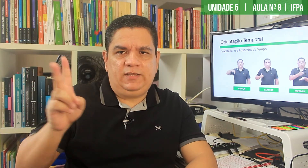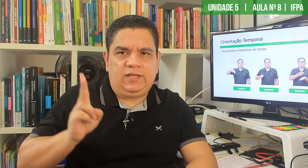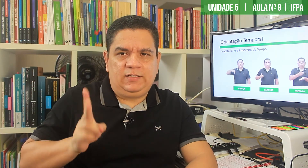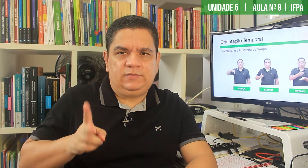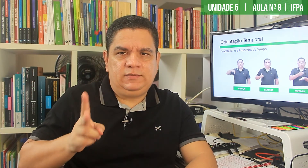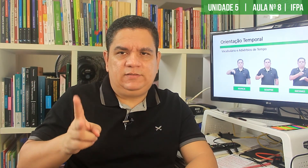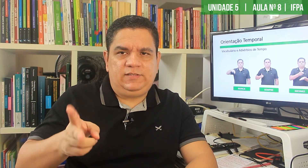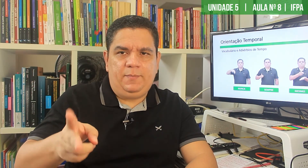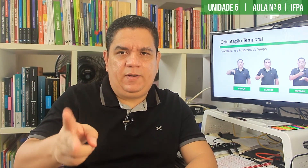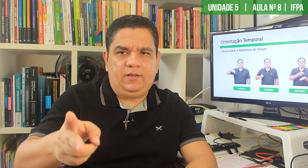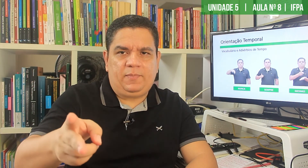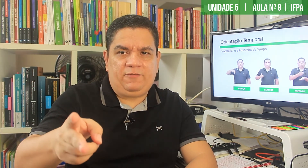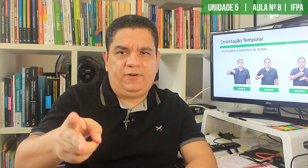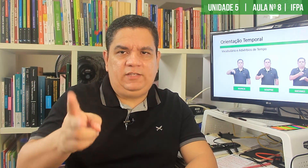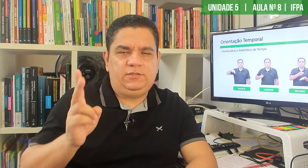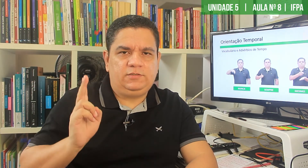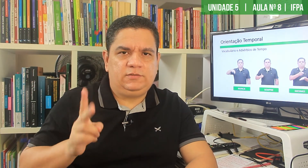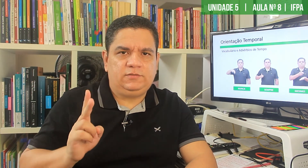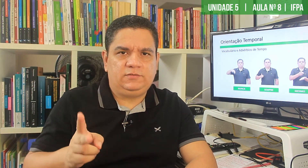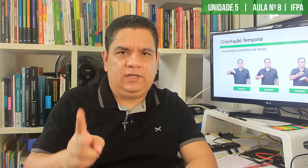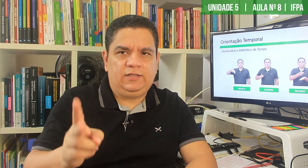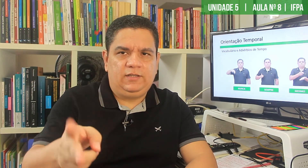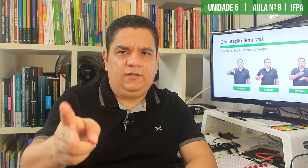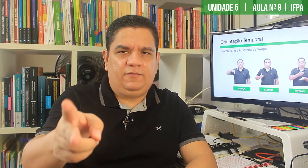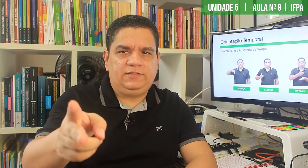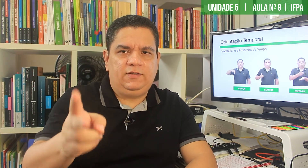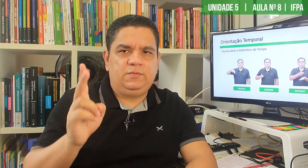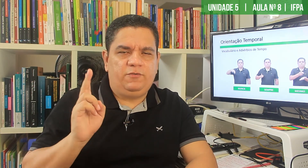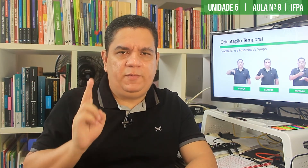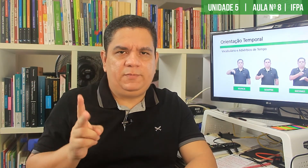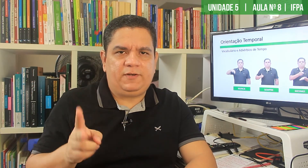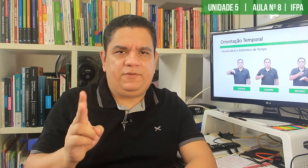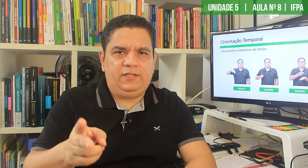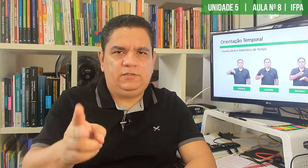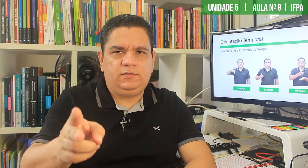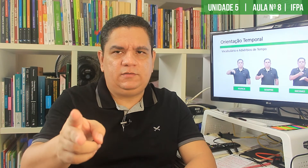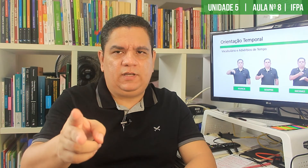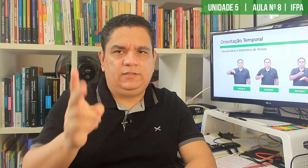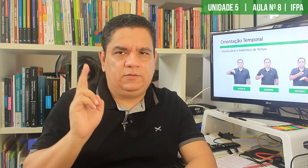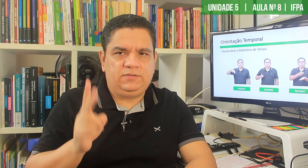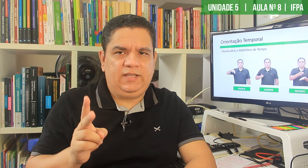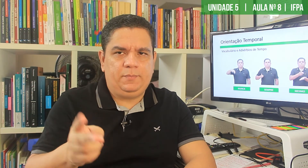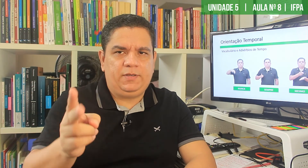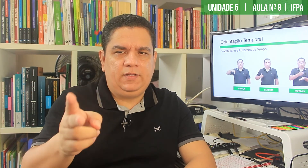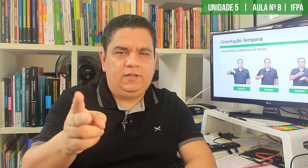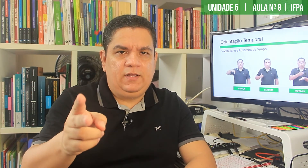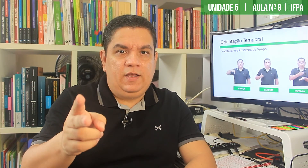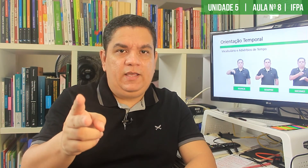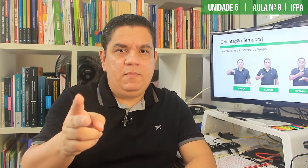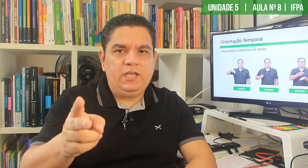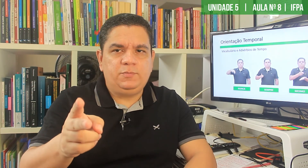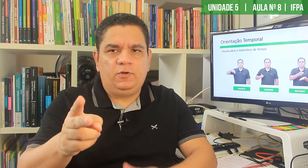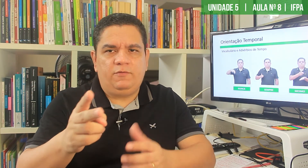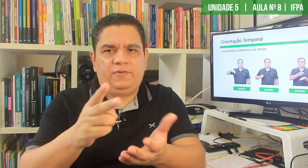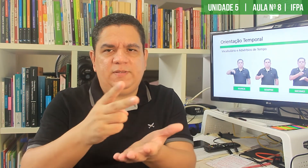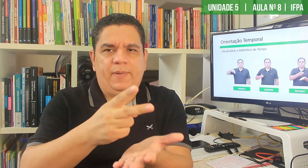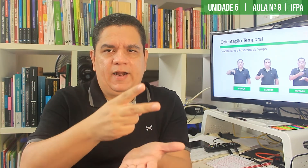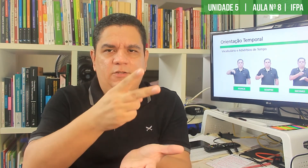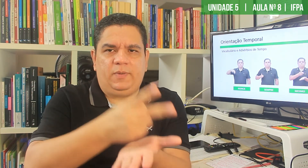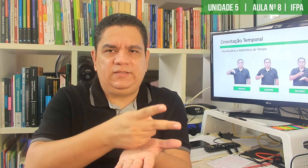tá? Sempre, para frente, tá? Fazendo esse movimento para frente, tá? Então sempre. E mesmo eu vou fazer parado batendo